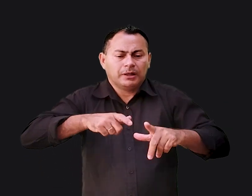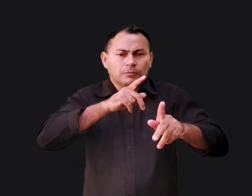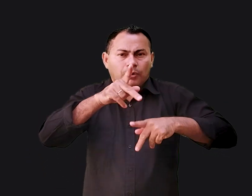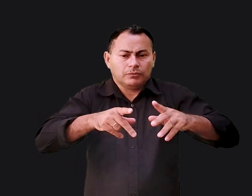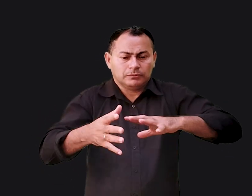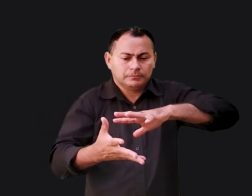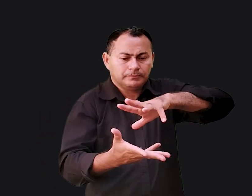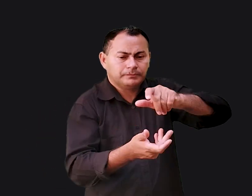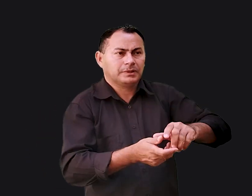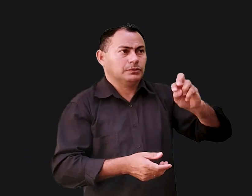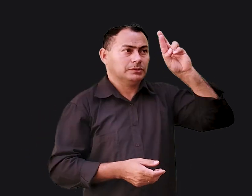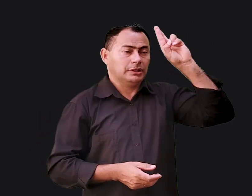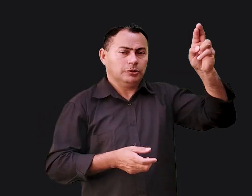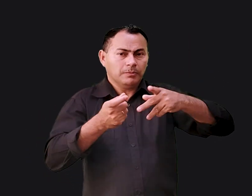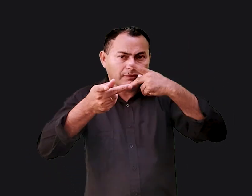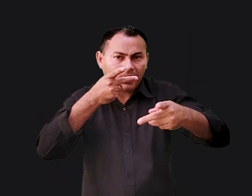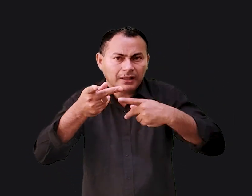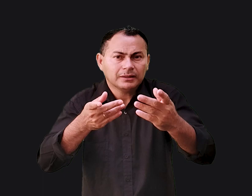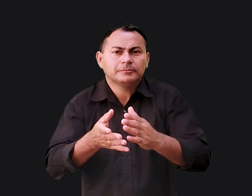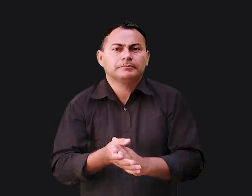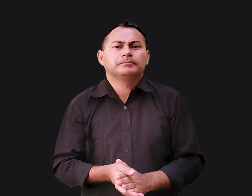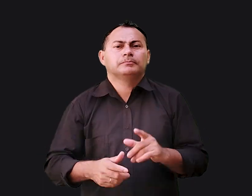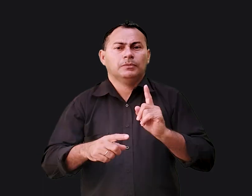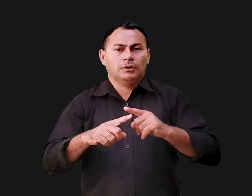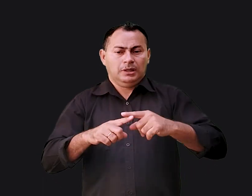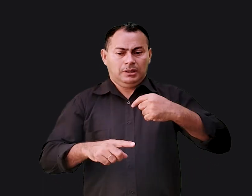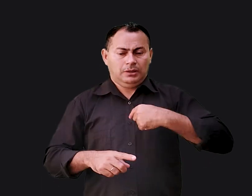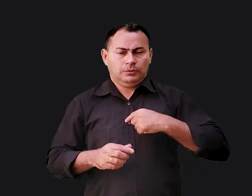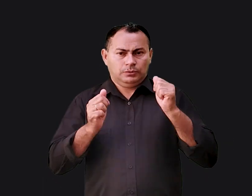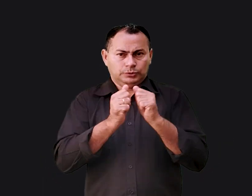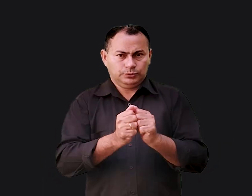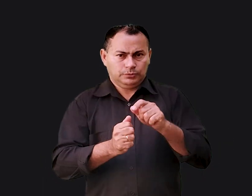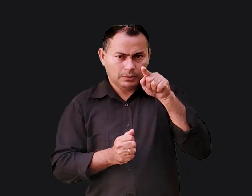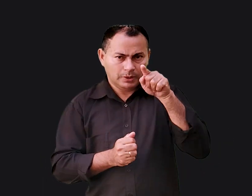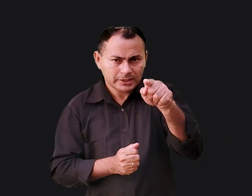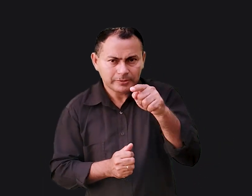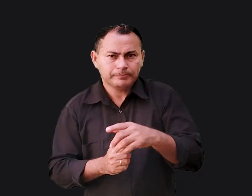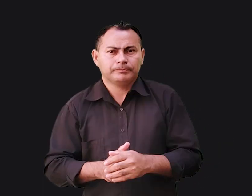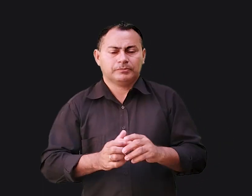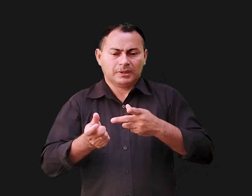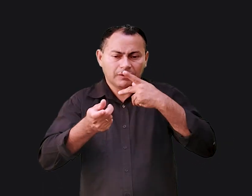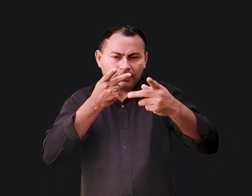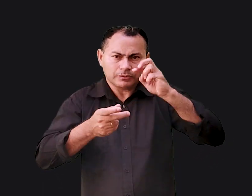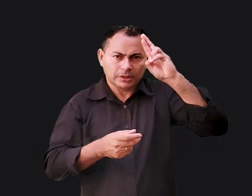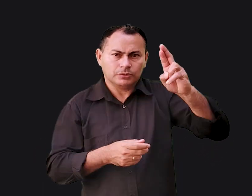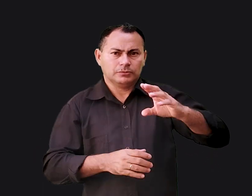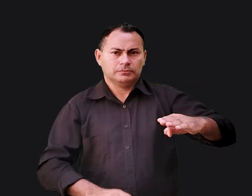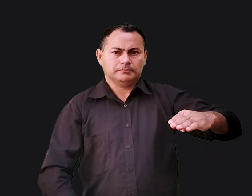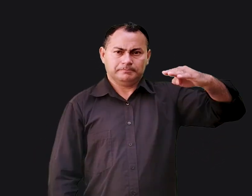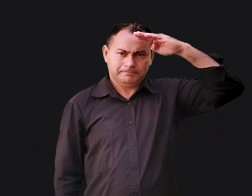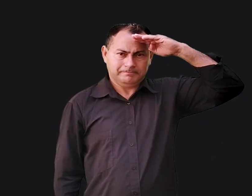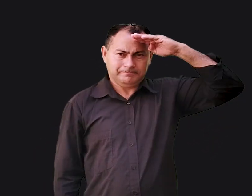terra, declara o Senhor. Porque eu estou com vocês, declara o Senhor dos